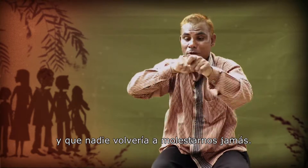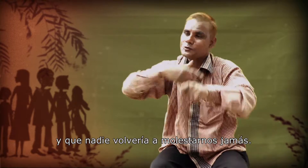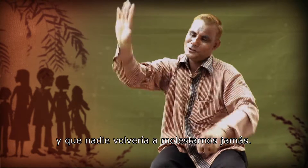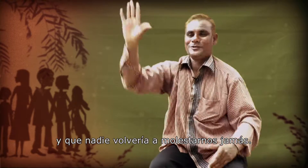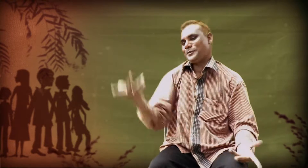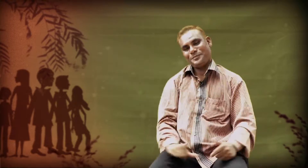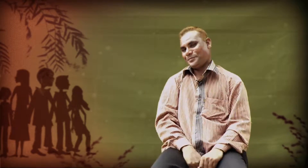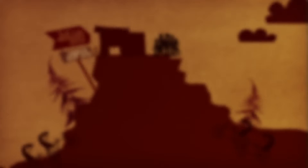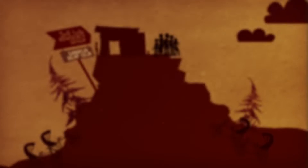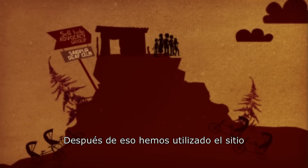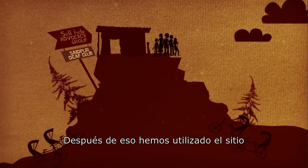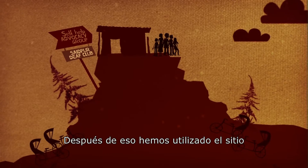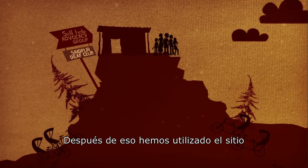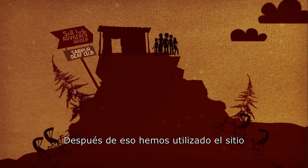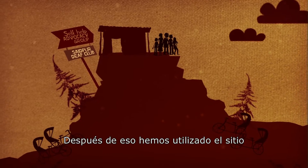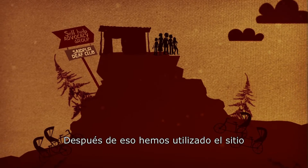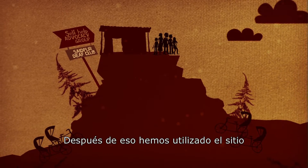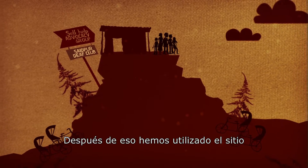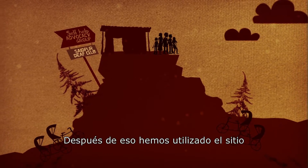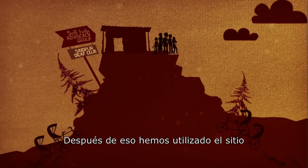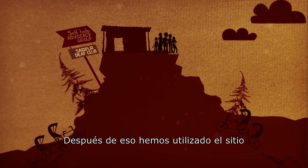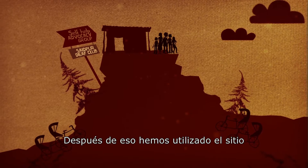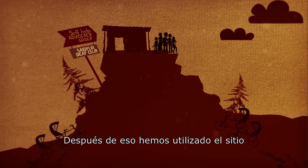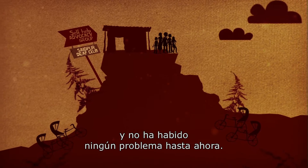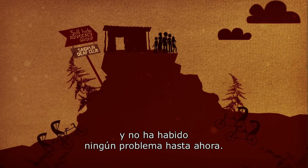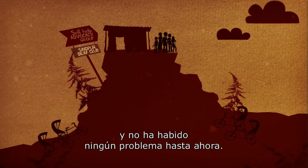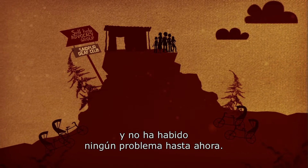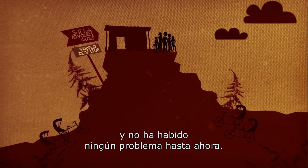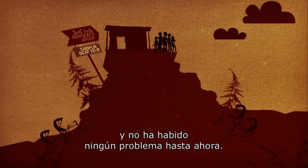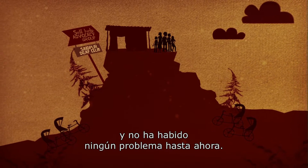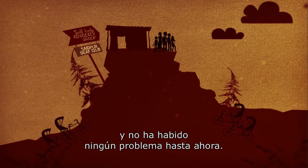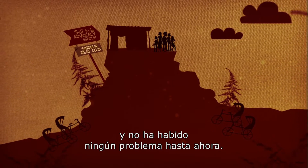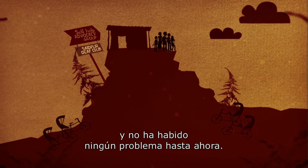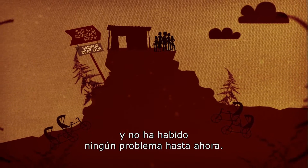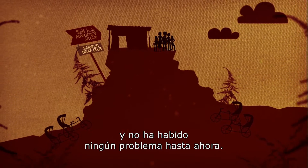jamás. Después de eso, hemos utilizado el sitio y no ha habido ningún problema hasta ahora.